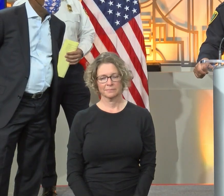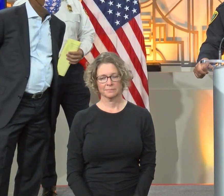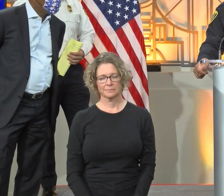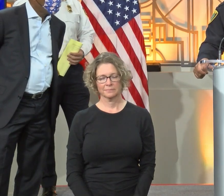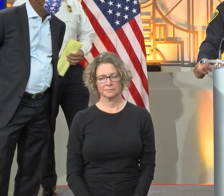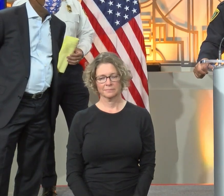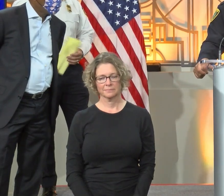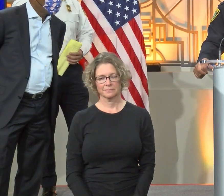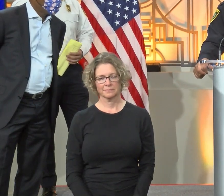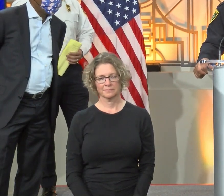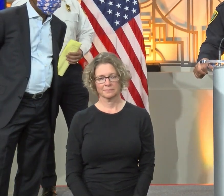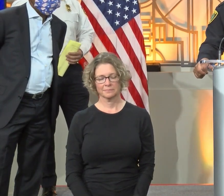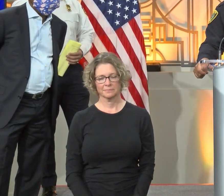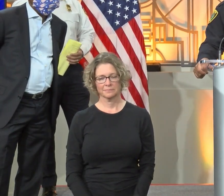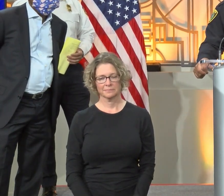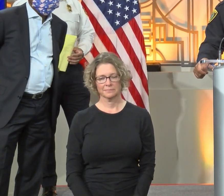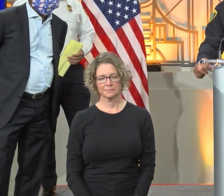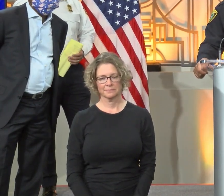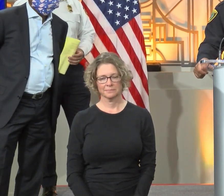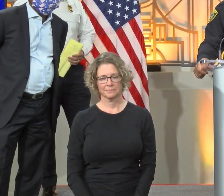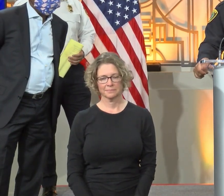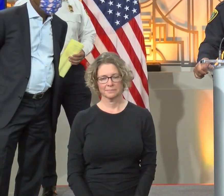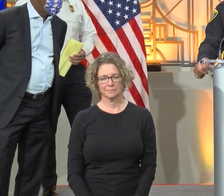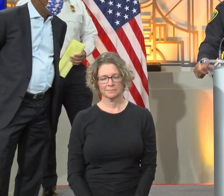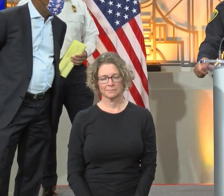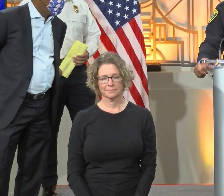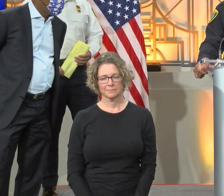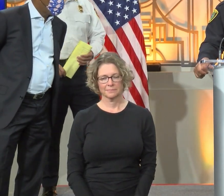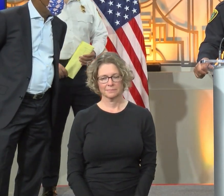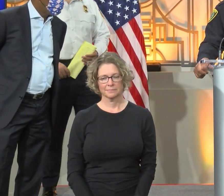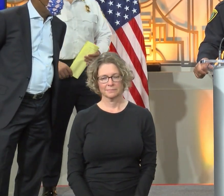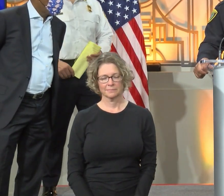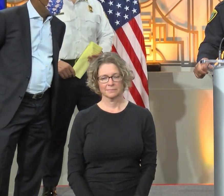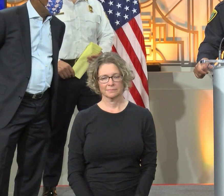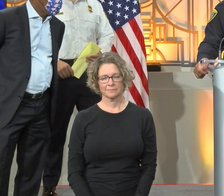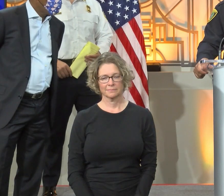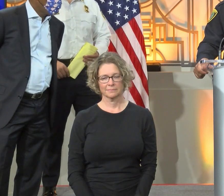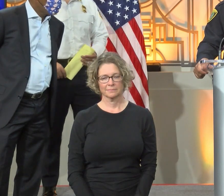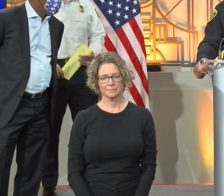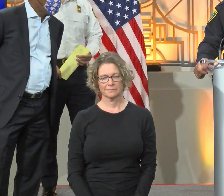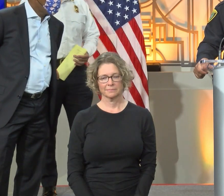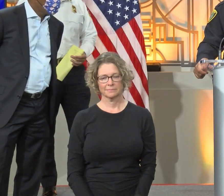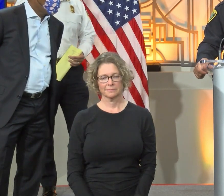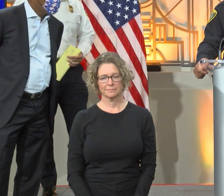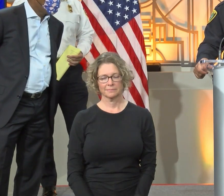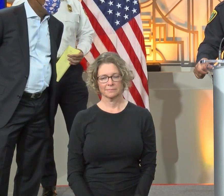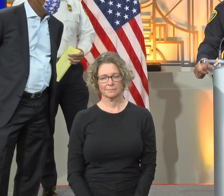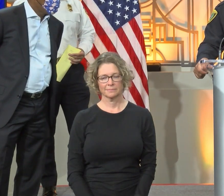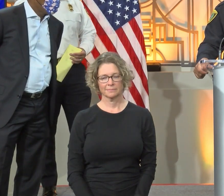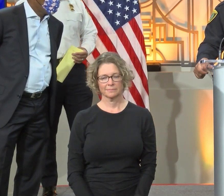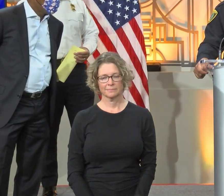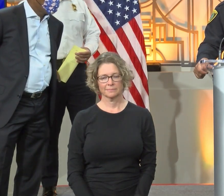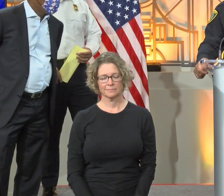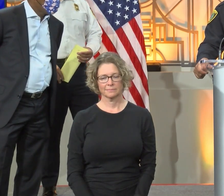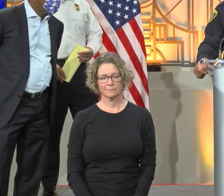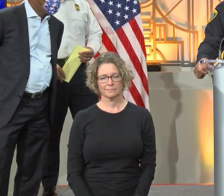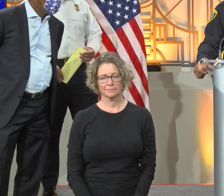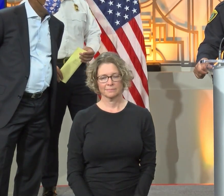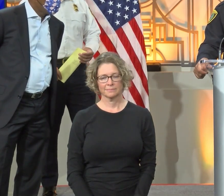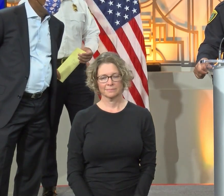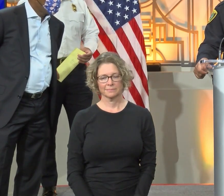la máscara. Muchos de los que vieron, de los 17 que murieron, la mayoría son hispanos. Por favor, tomen este